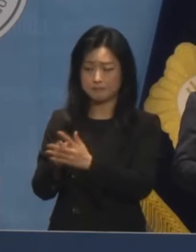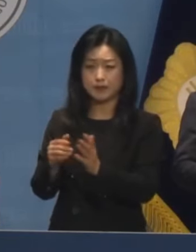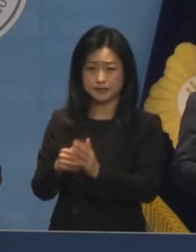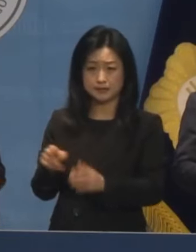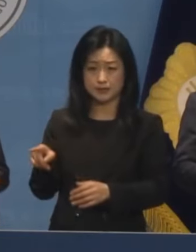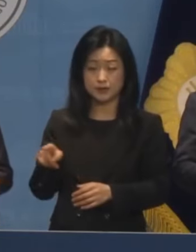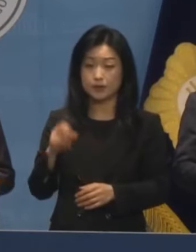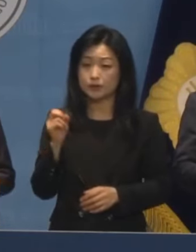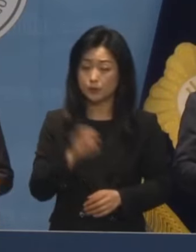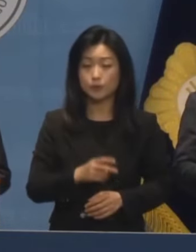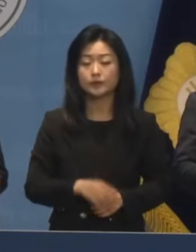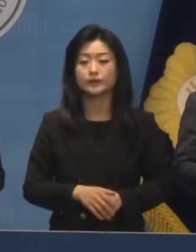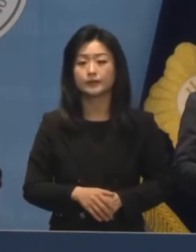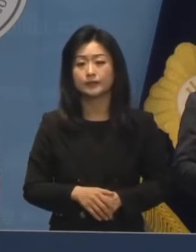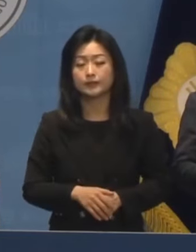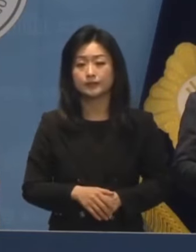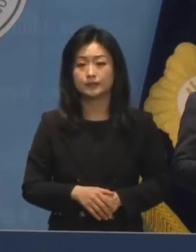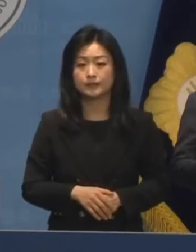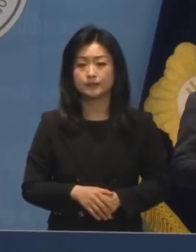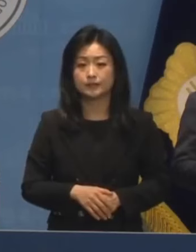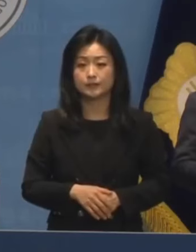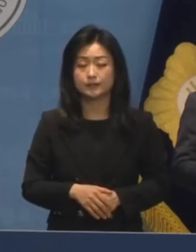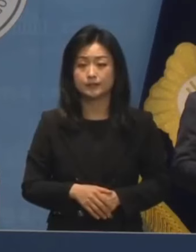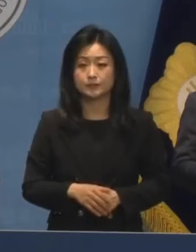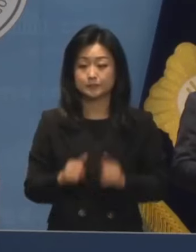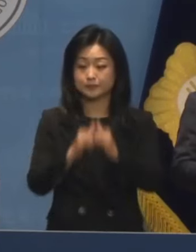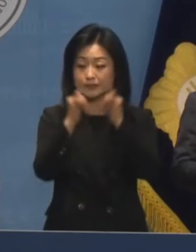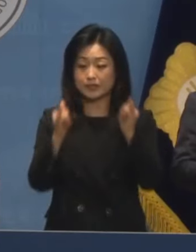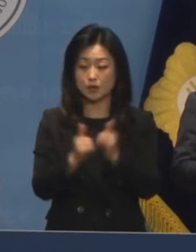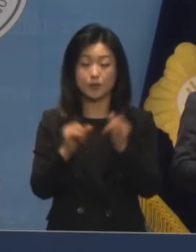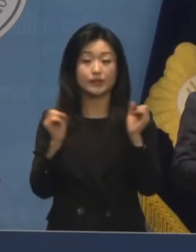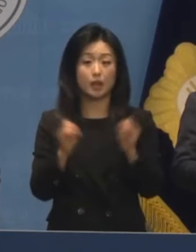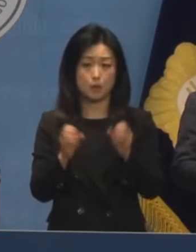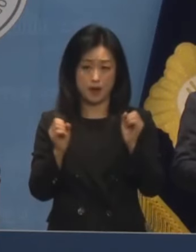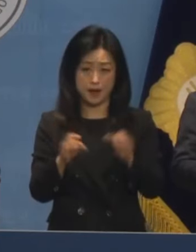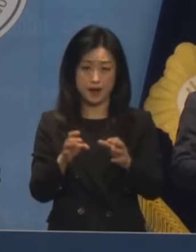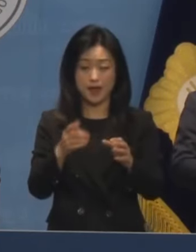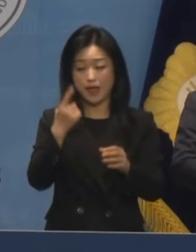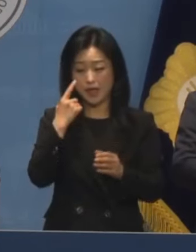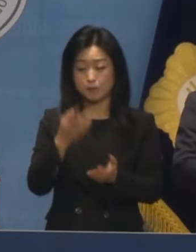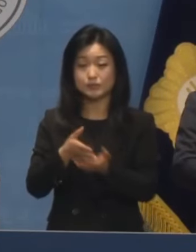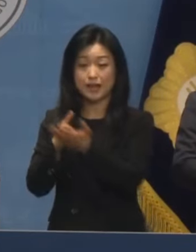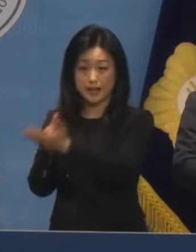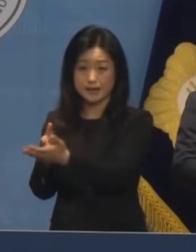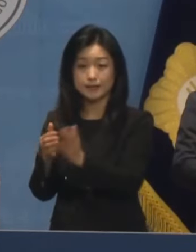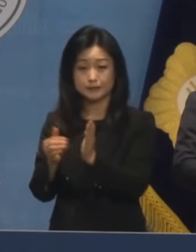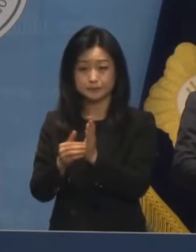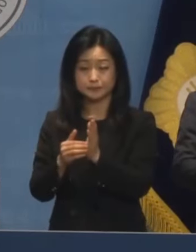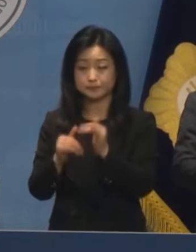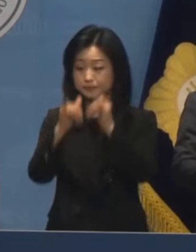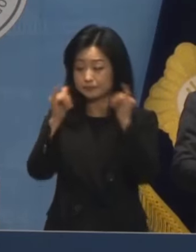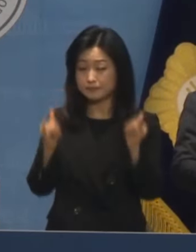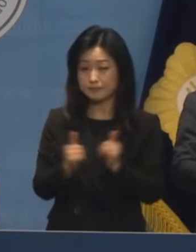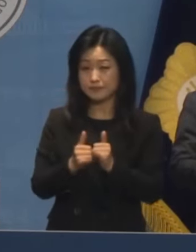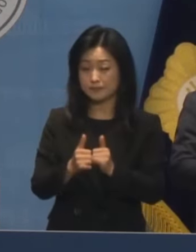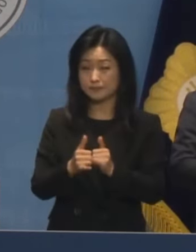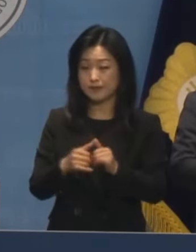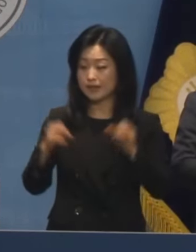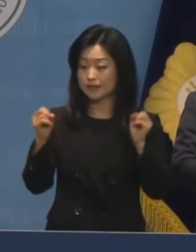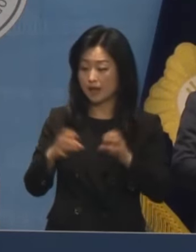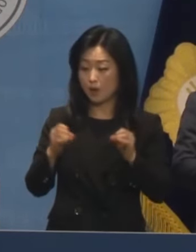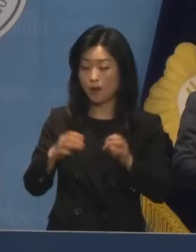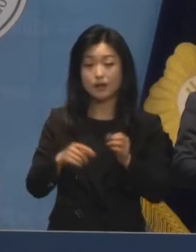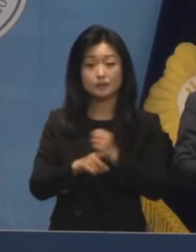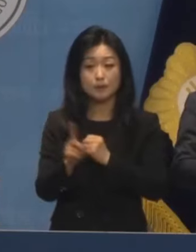했고이 부분과 관련해서는 사회적 대화를 하자는 제한을 했습니다 사회적 대화를